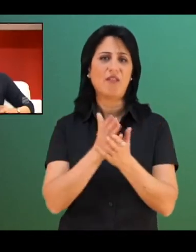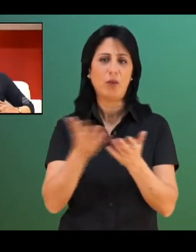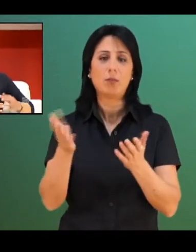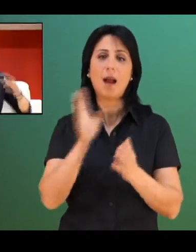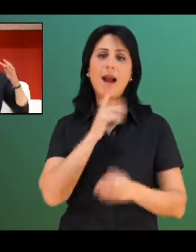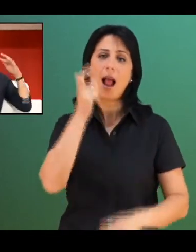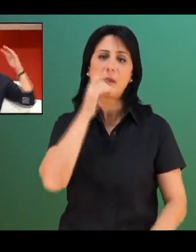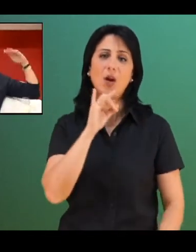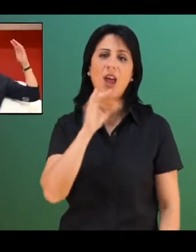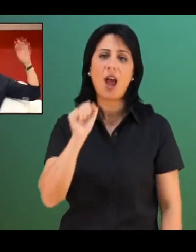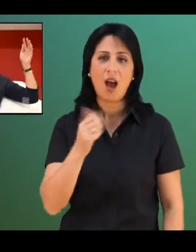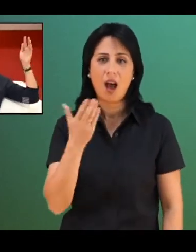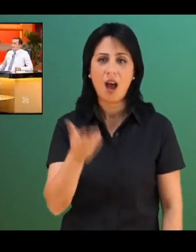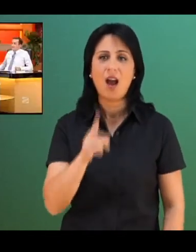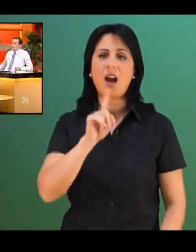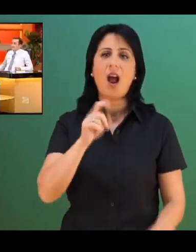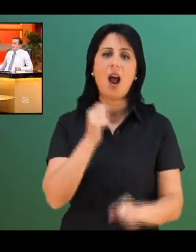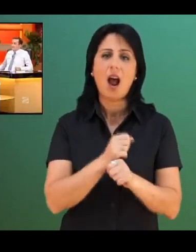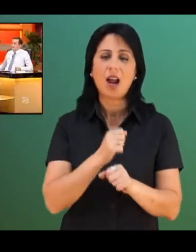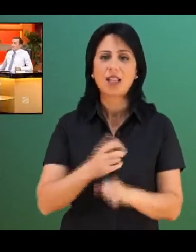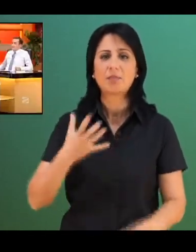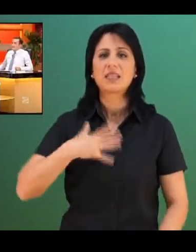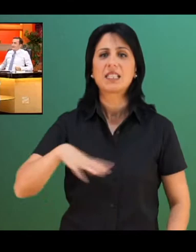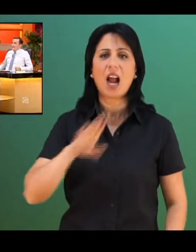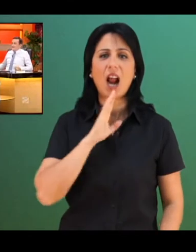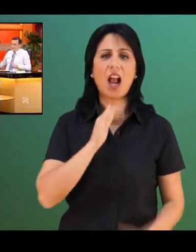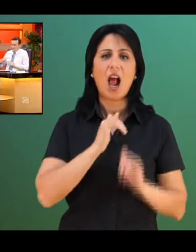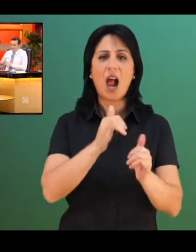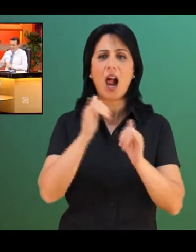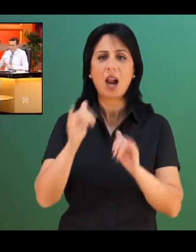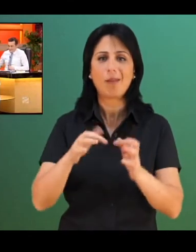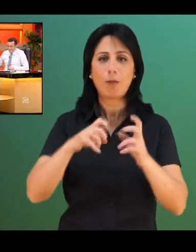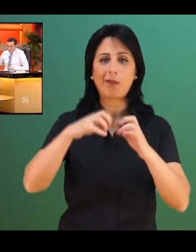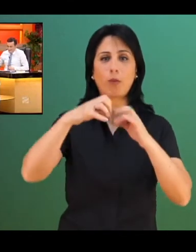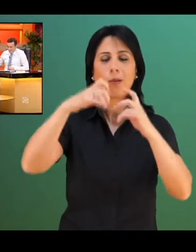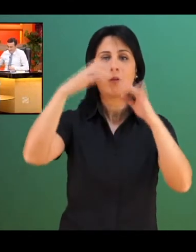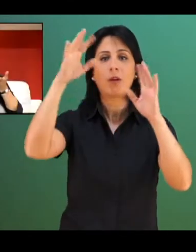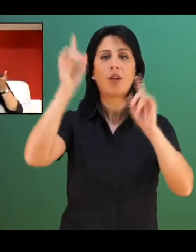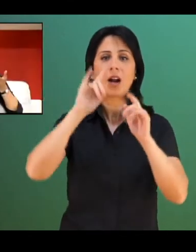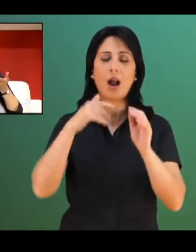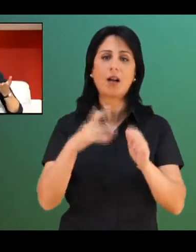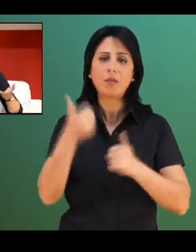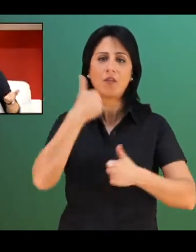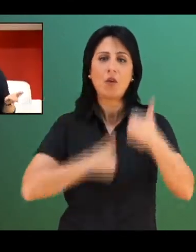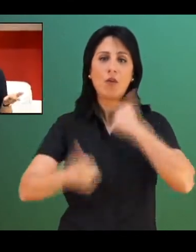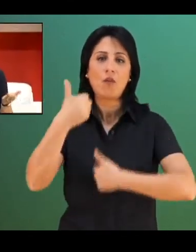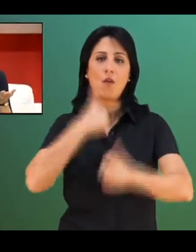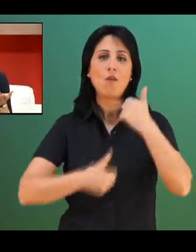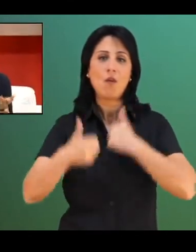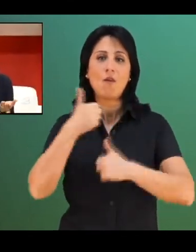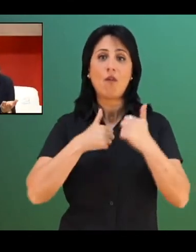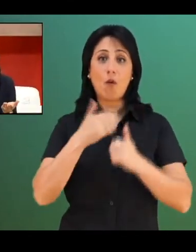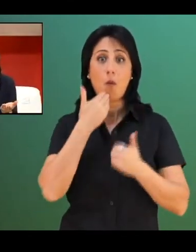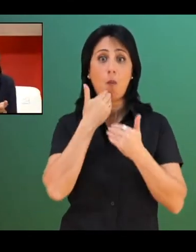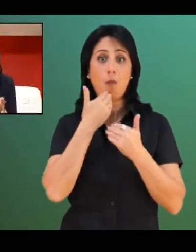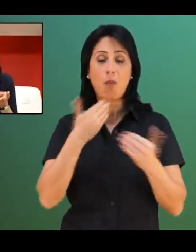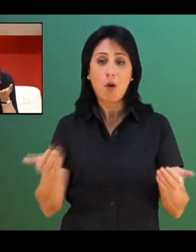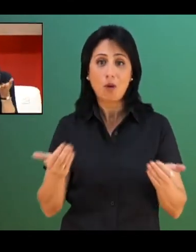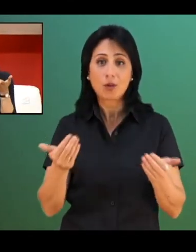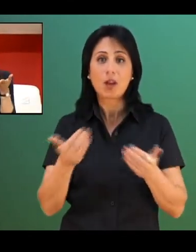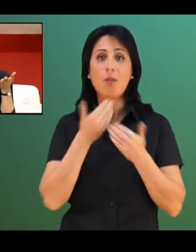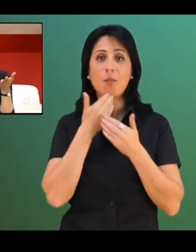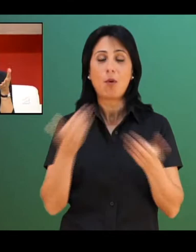რაღაცა პუჯუპუჯუპო რაღაცა ქება და ბოლოს ტარიელ ხოსროშვილია